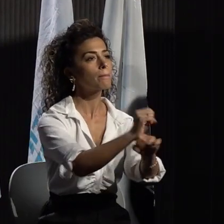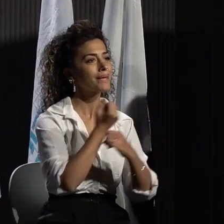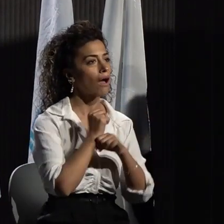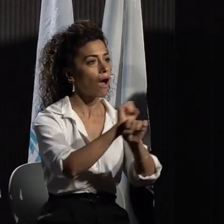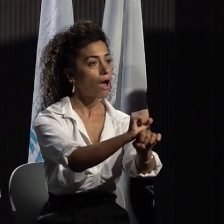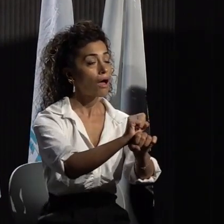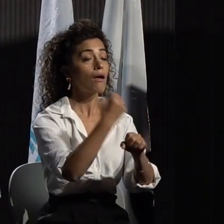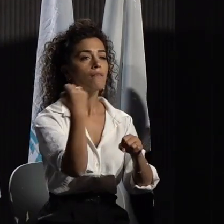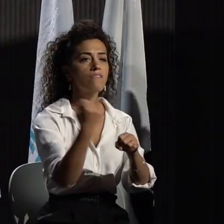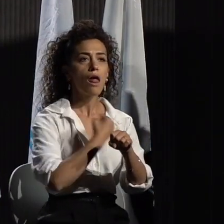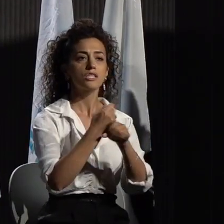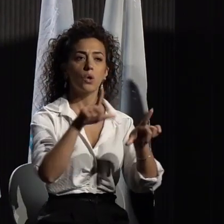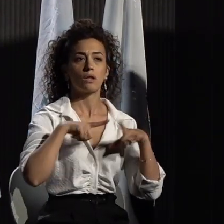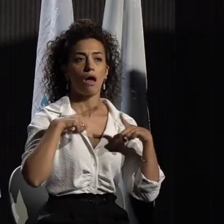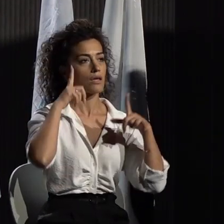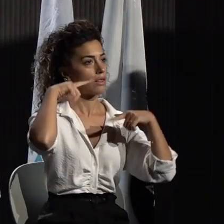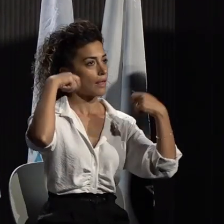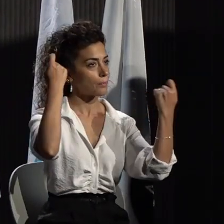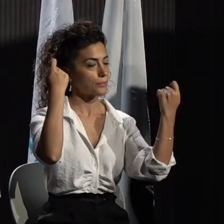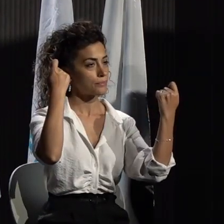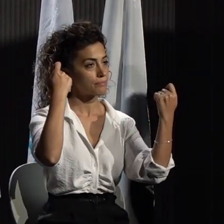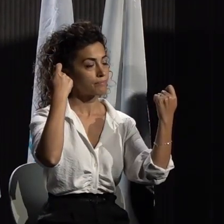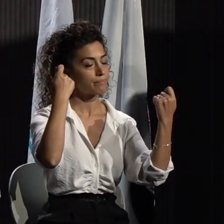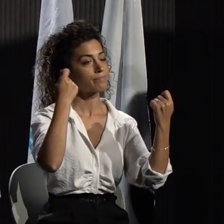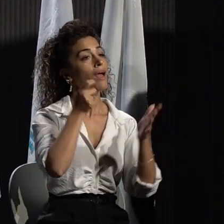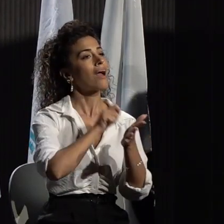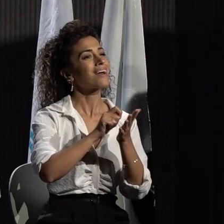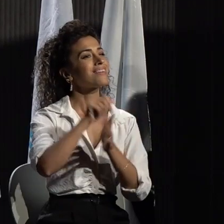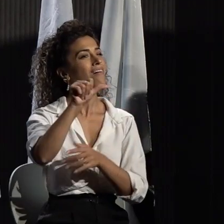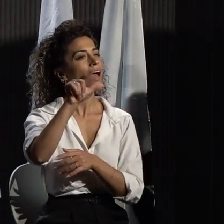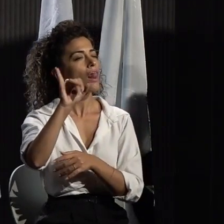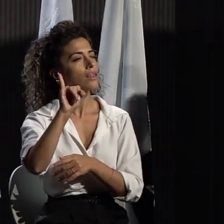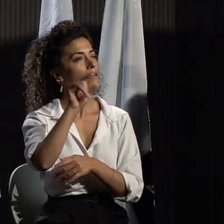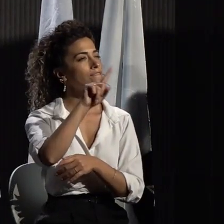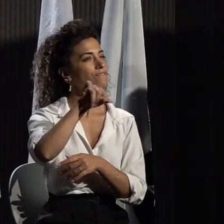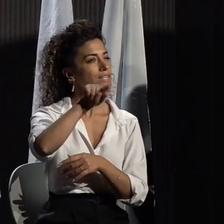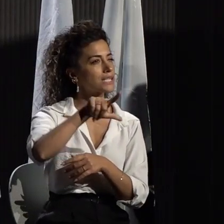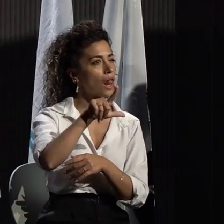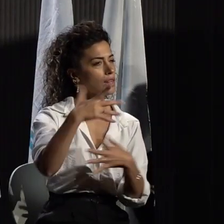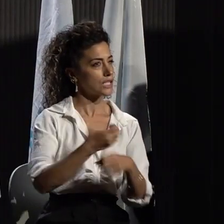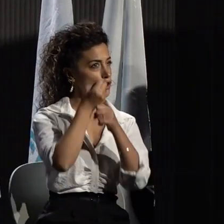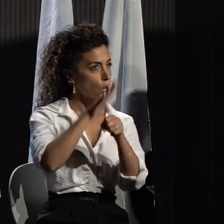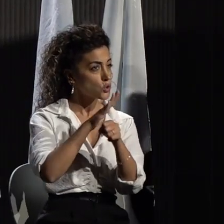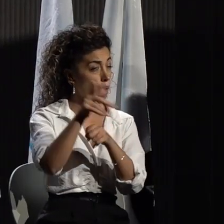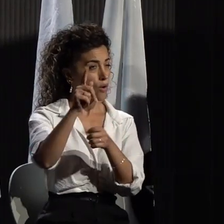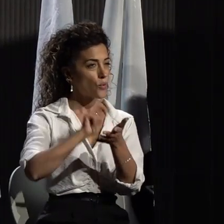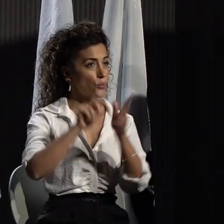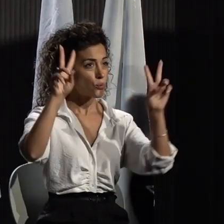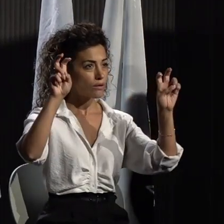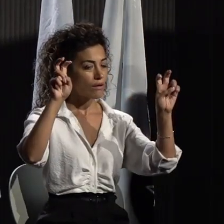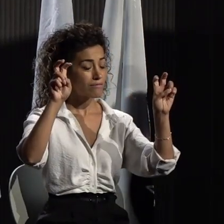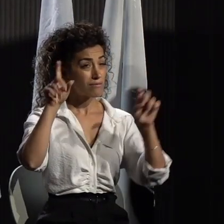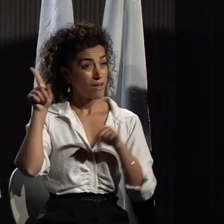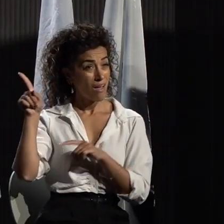ולקיים חיי תרבות לימים כתב על כך אלי ויזל הנפש היהודית הייתה יעדו של